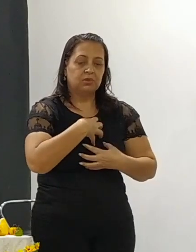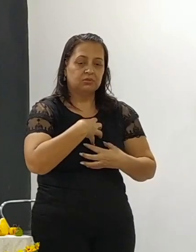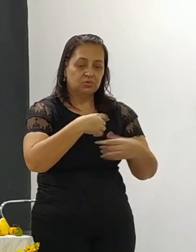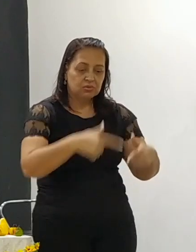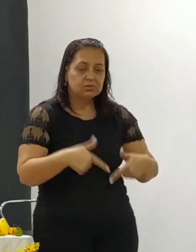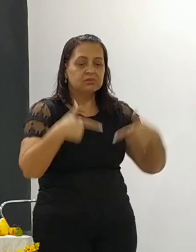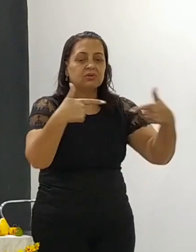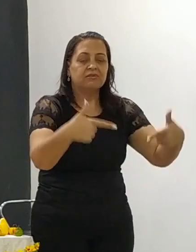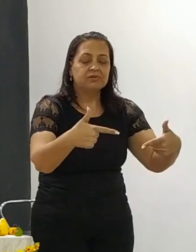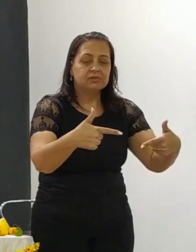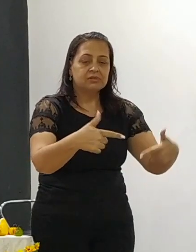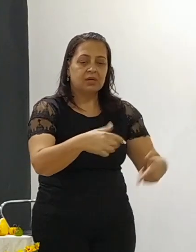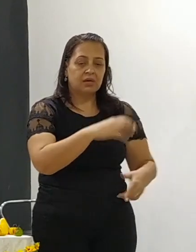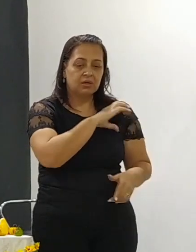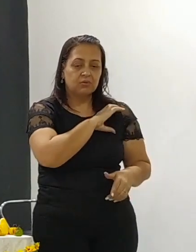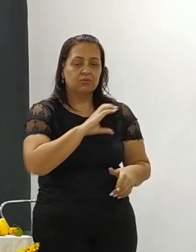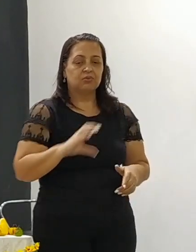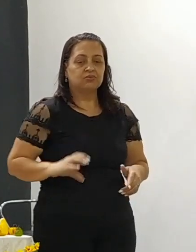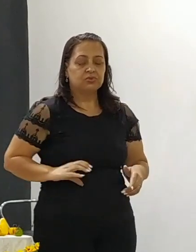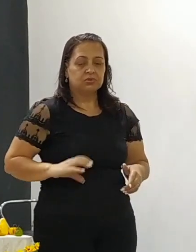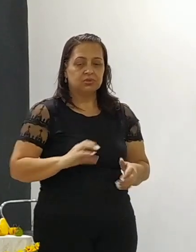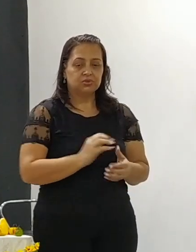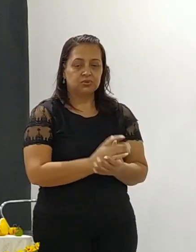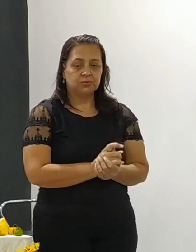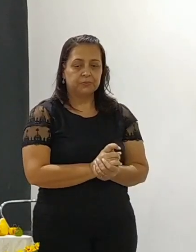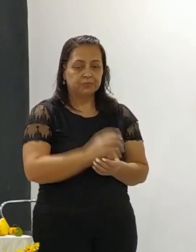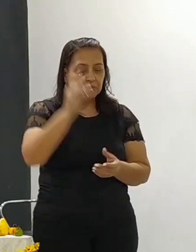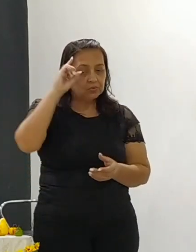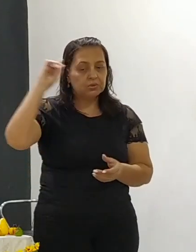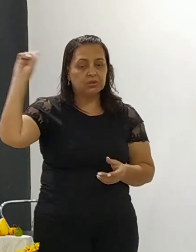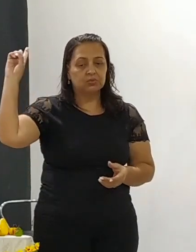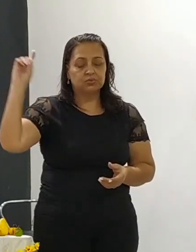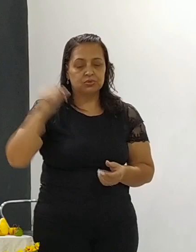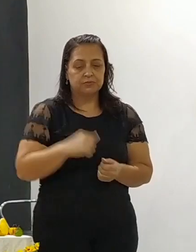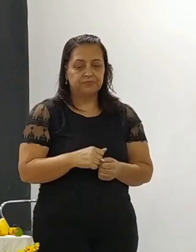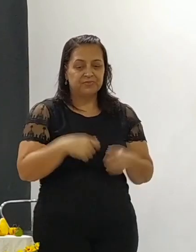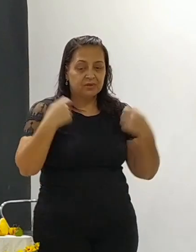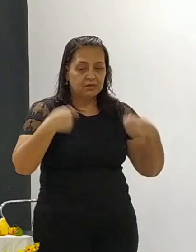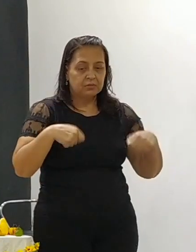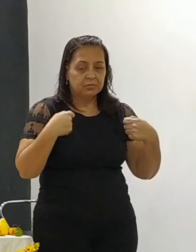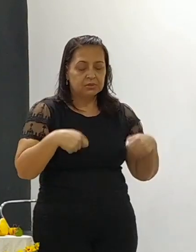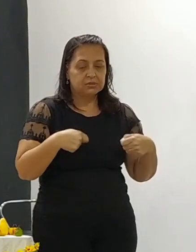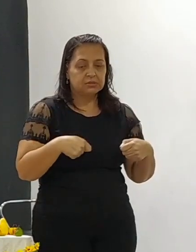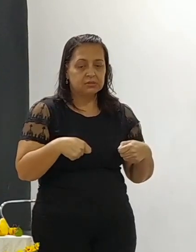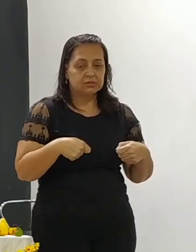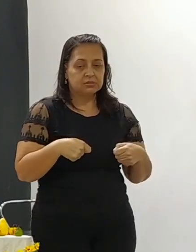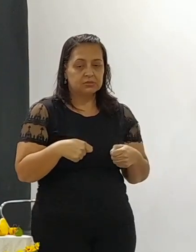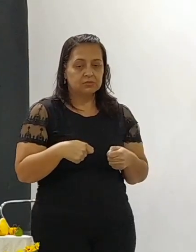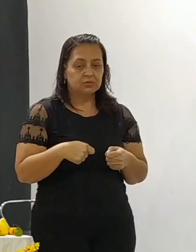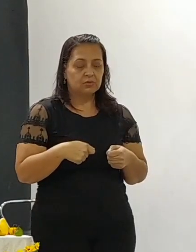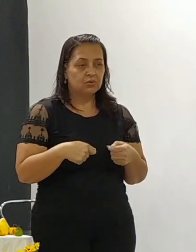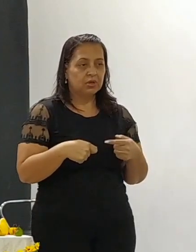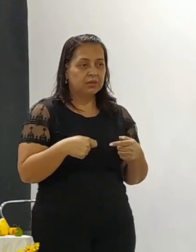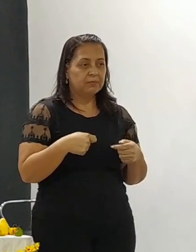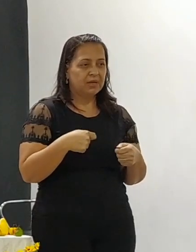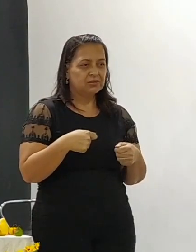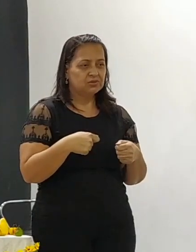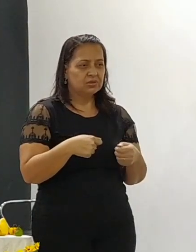Deus. Amém? Aí eu consigo colocar em prática a missão da igreja. Que a igreja tem uma